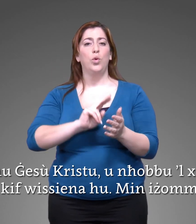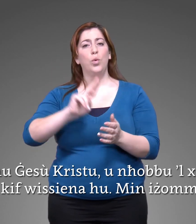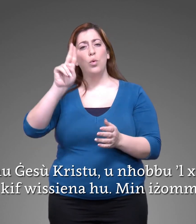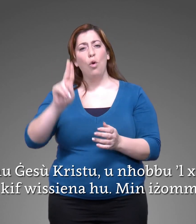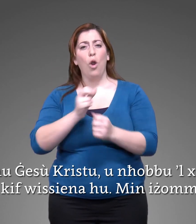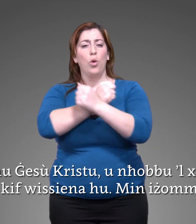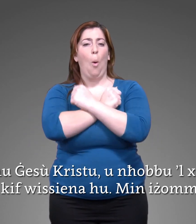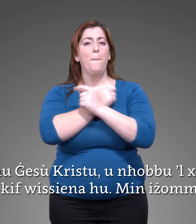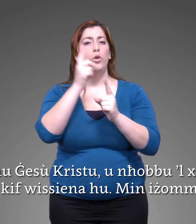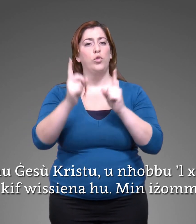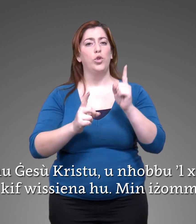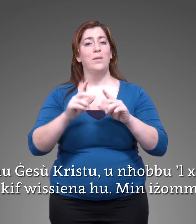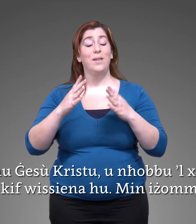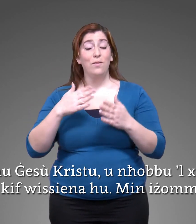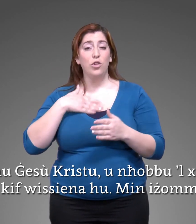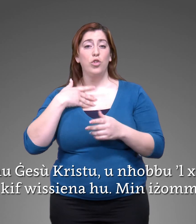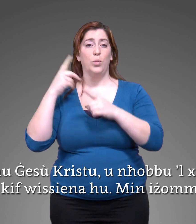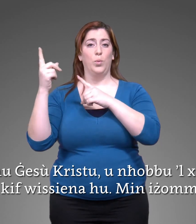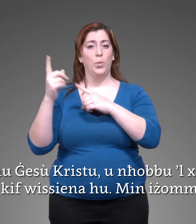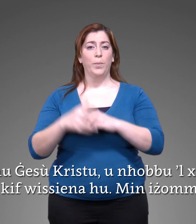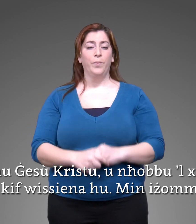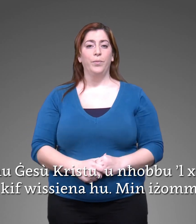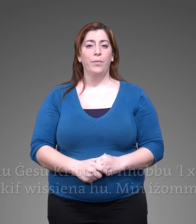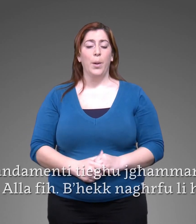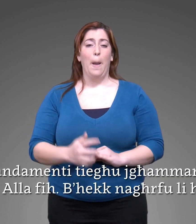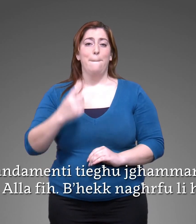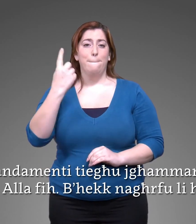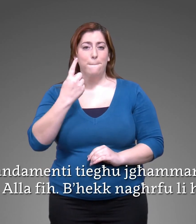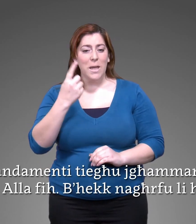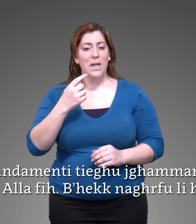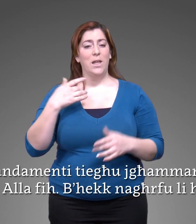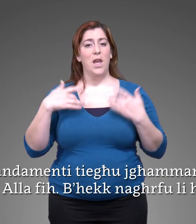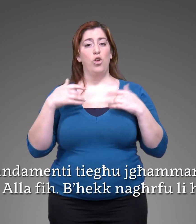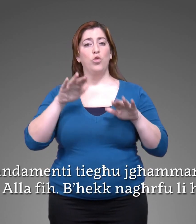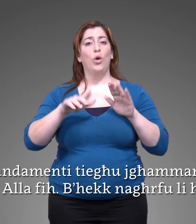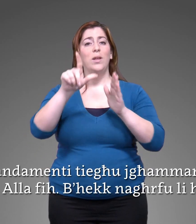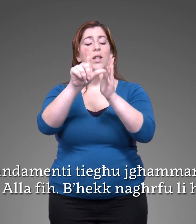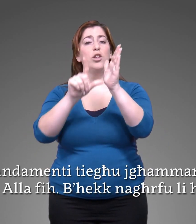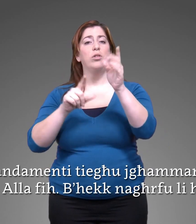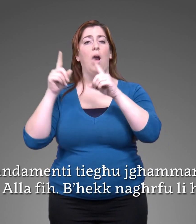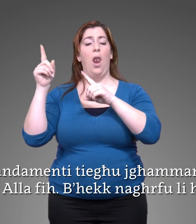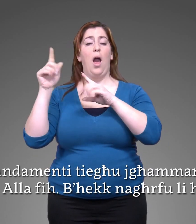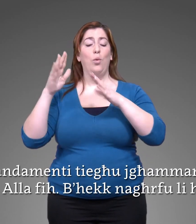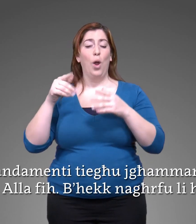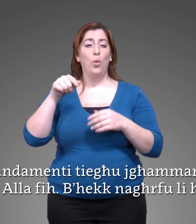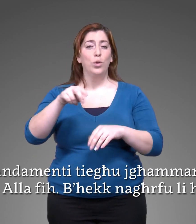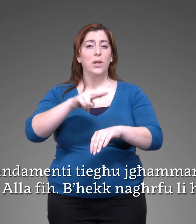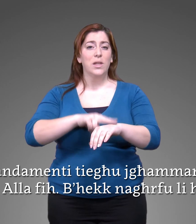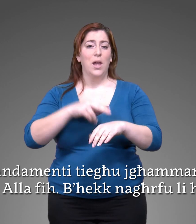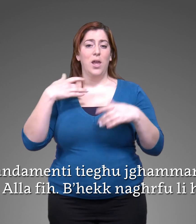Kif wissina u Min-n-zommu l-kmandamenti t-għaw Jammar falla U għalla fiħ